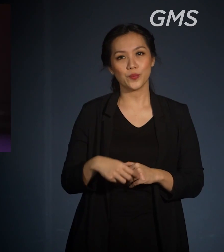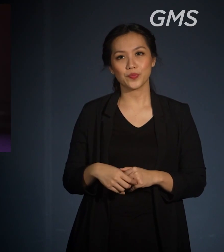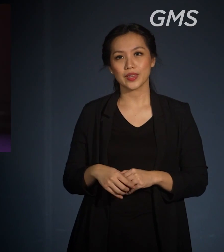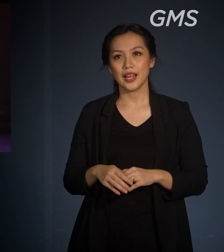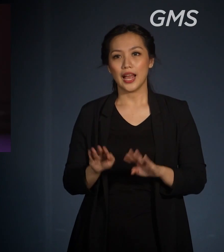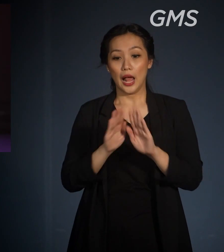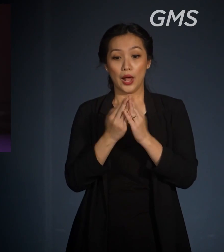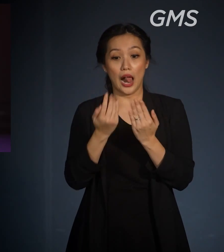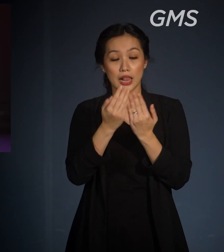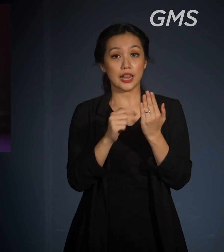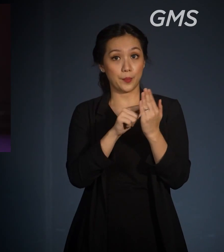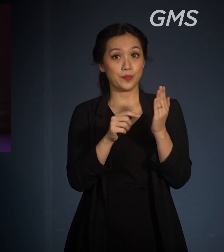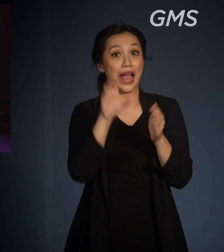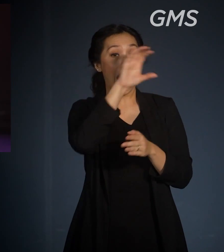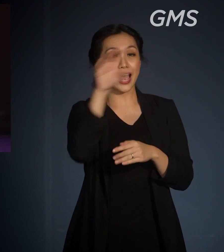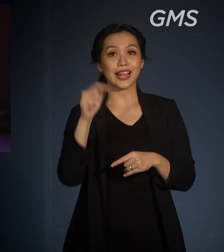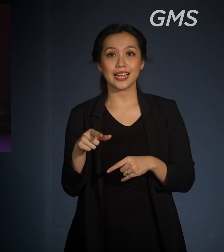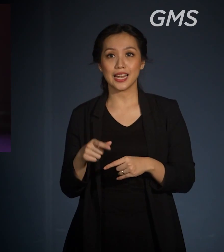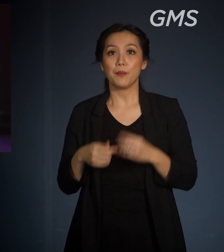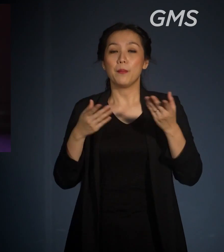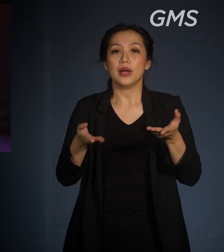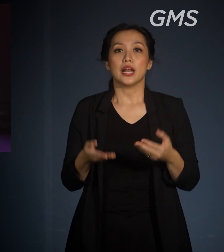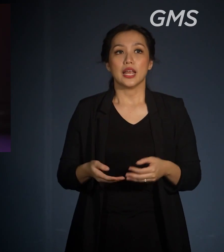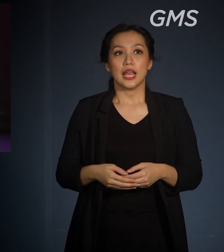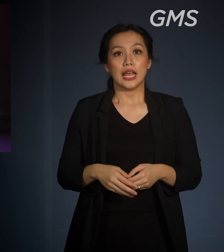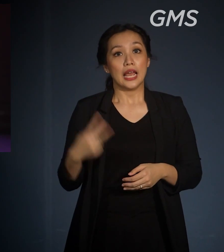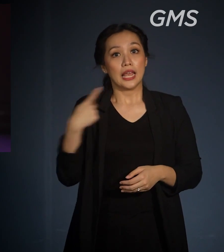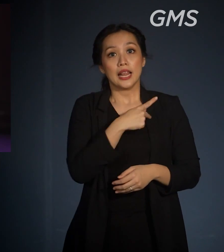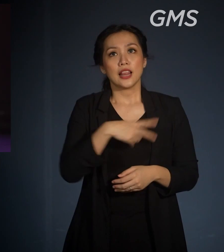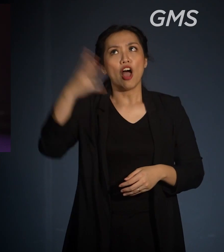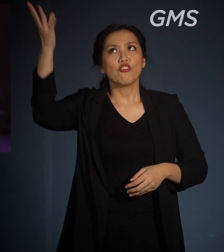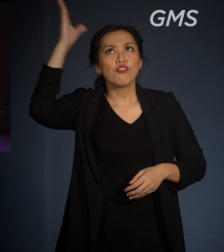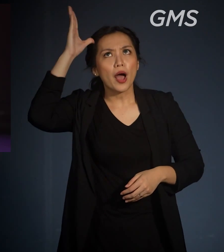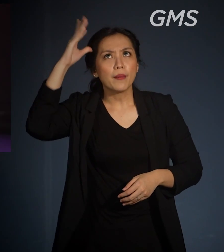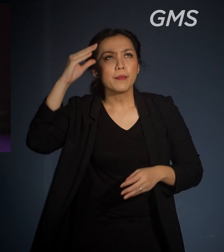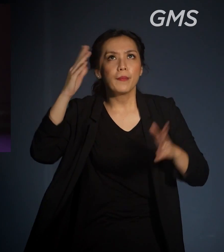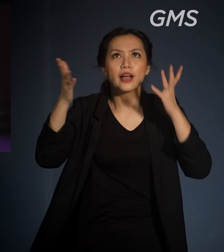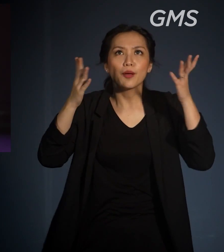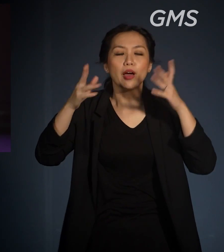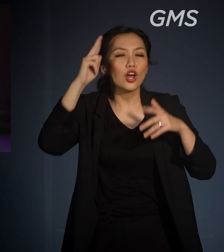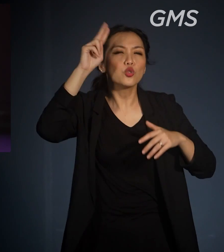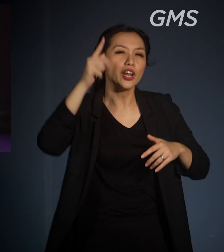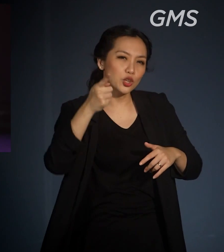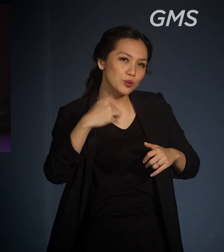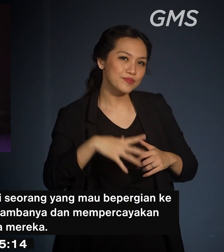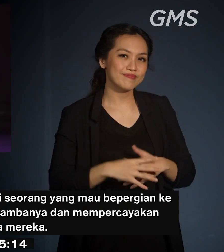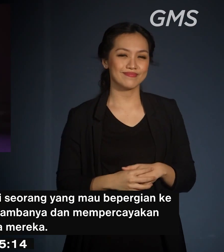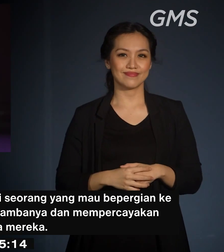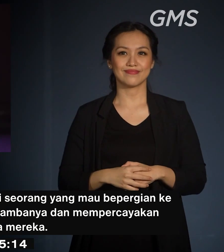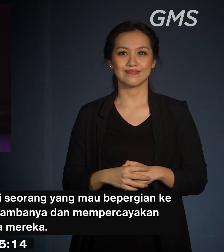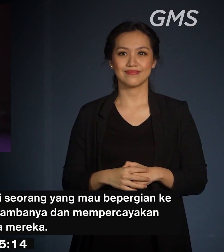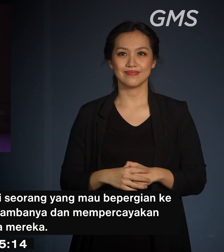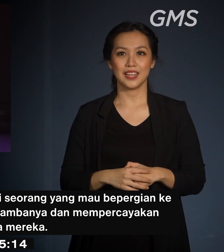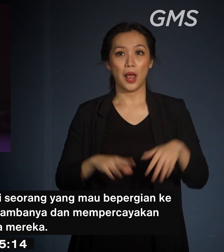berpikir Tuhan tentang kita, saudara. Dikatakan seperti ini di Matius pasal yang ke-25 ayat 14, dikatakan seperti